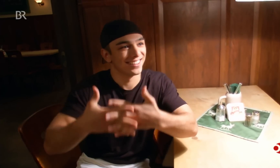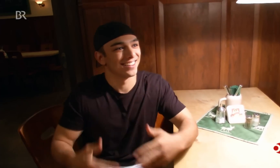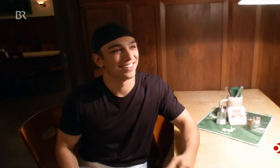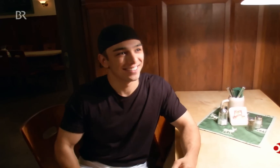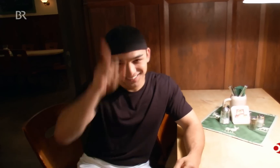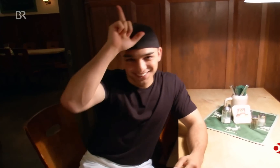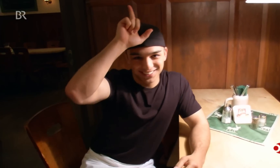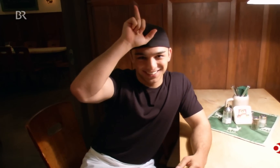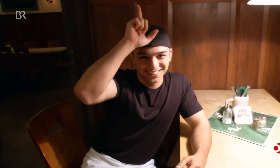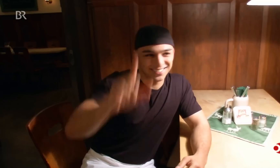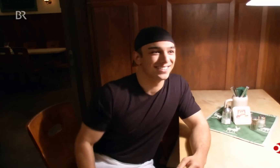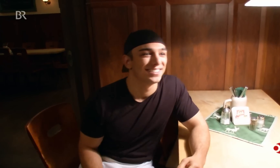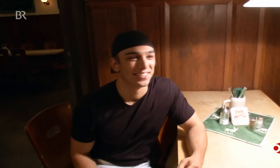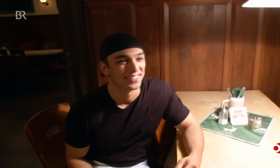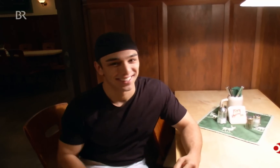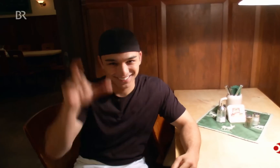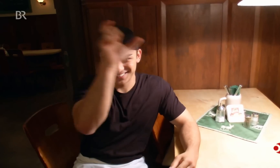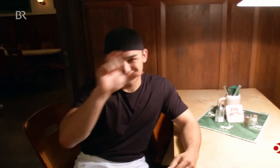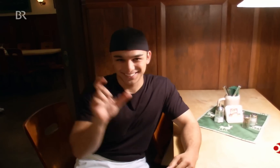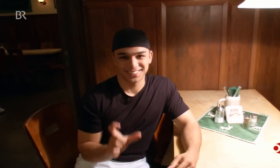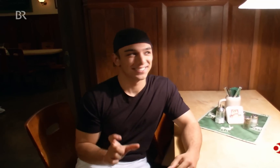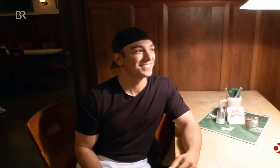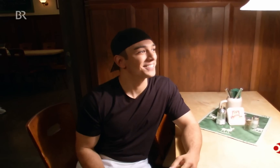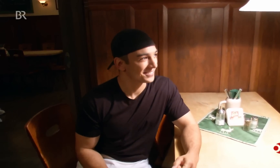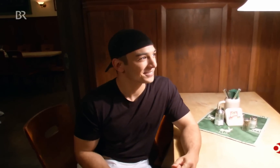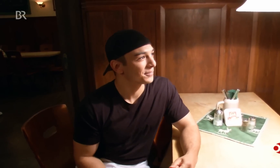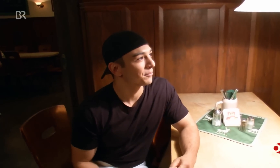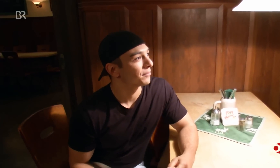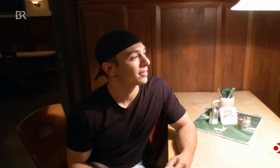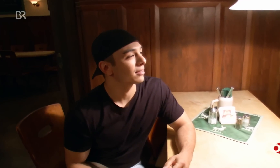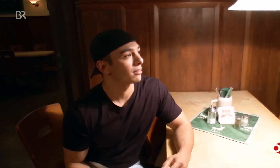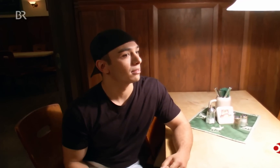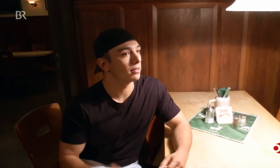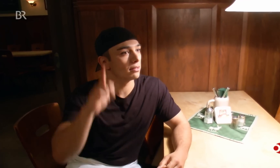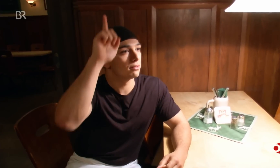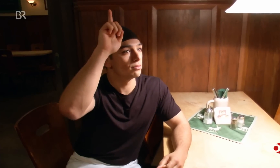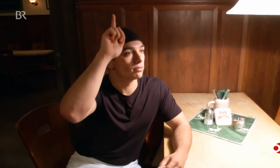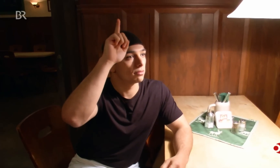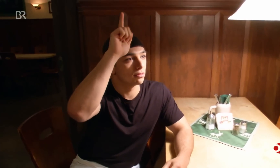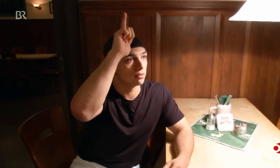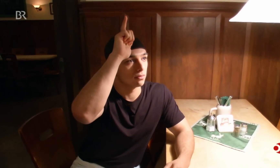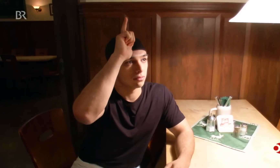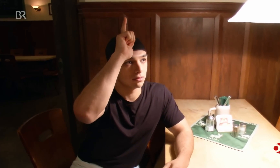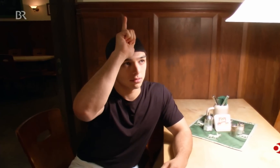Amerika. Loser. Italien. Aber das ist eher der Loser, glaube ich, als Deutschland.